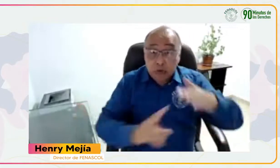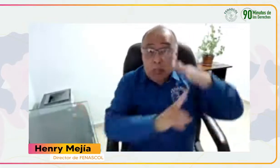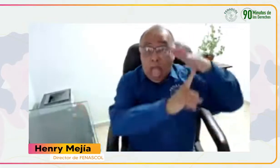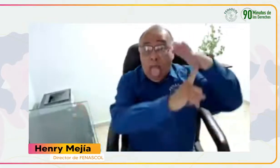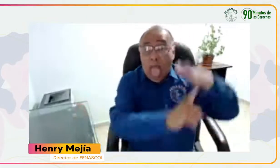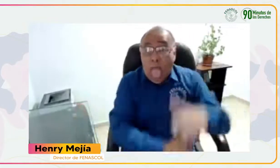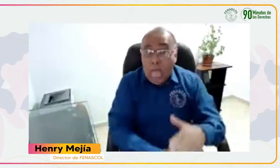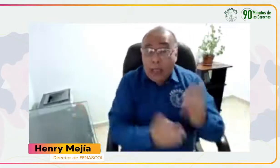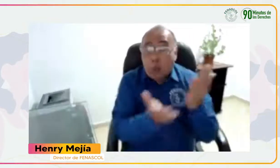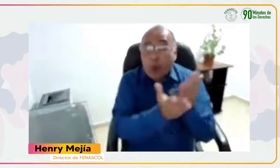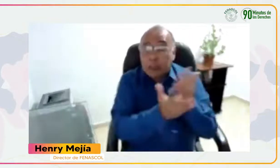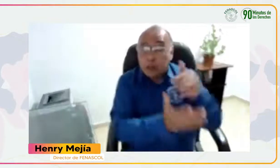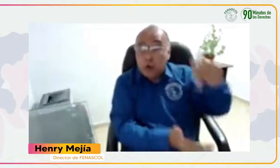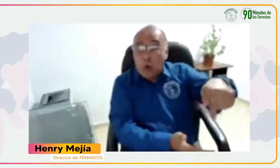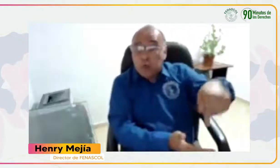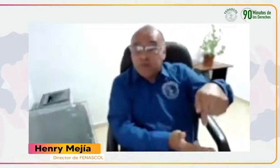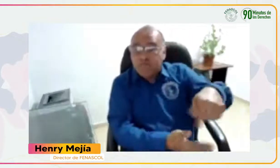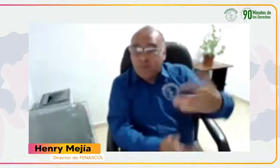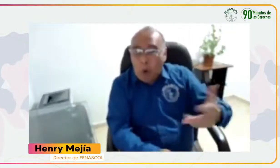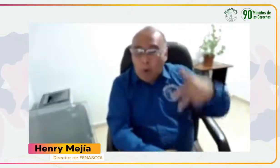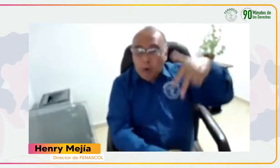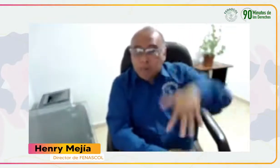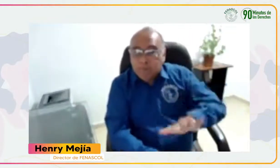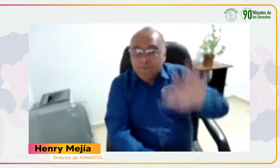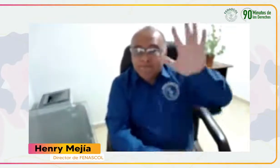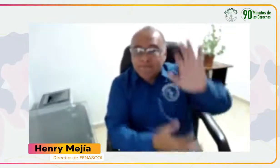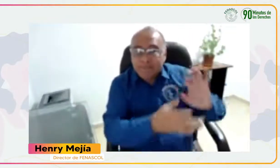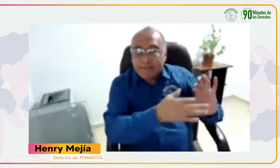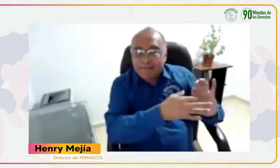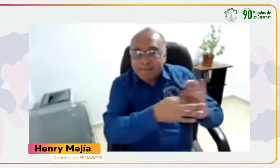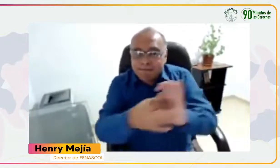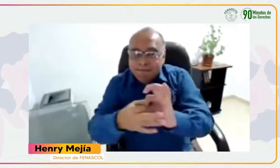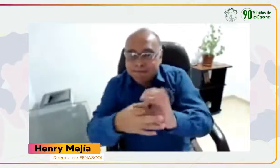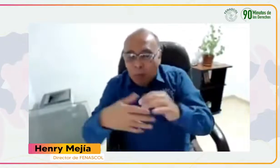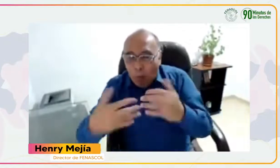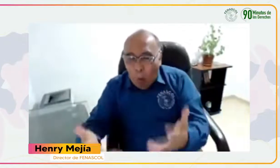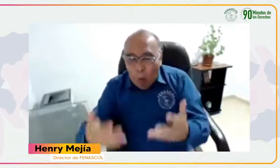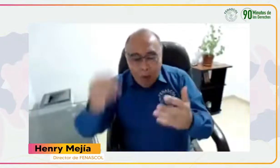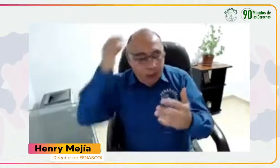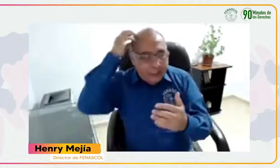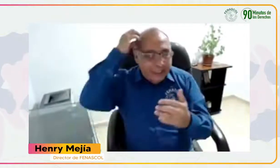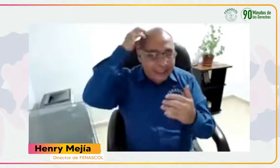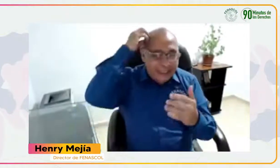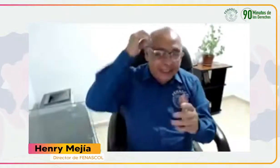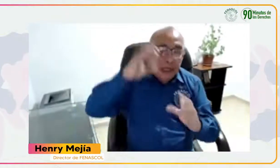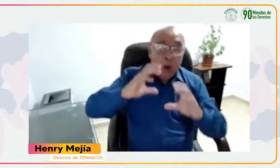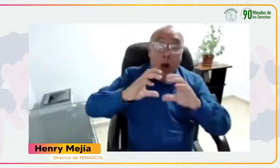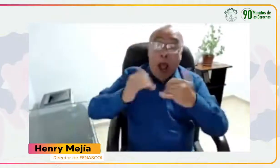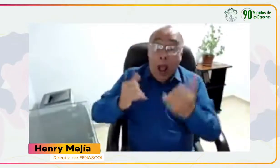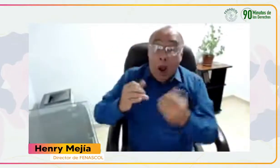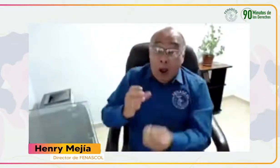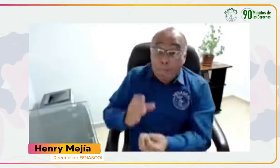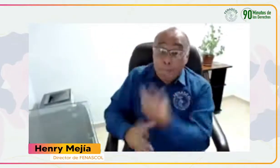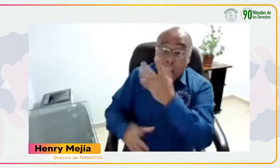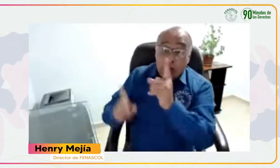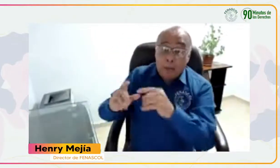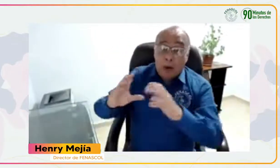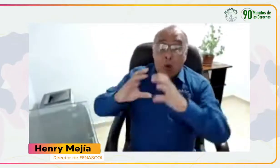ejemplo, estábamos hablando lo que mencionaban anteriormente, esa vulneración de los derechos de los niños y que tiene que ir ligada con esta